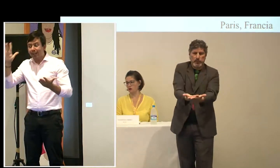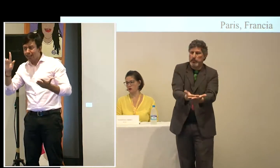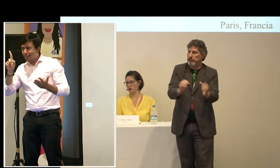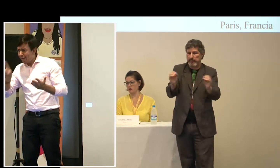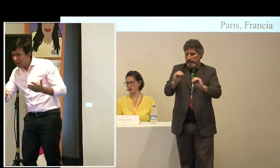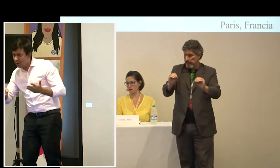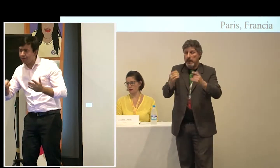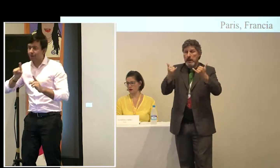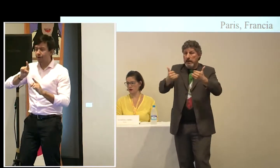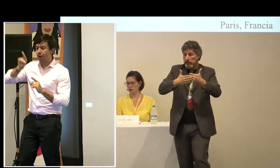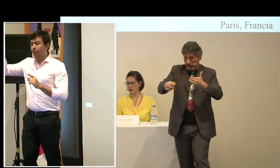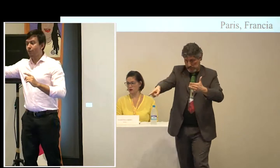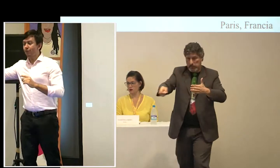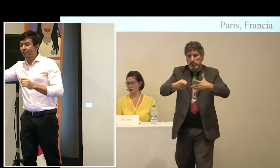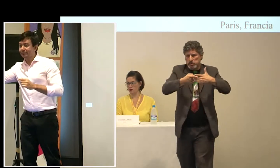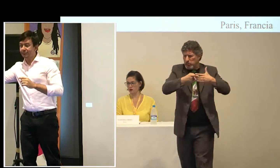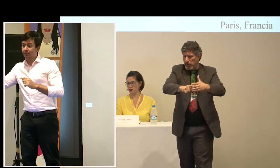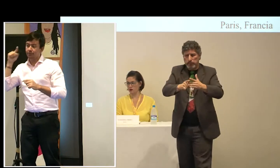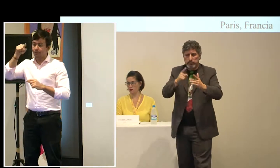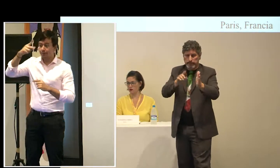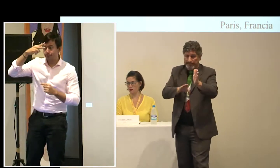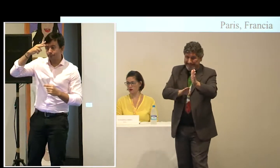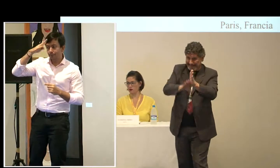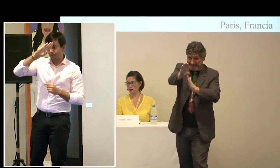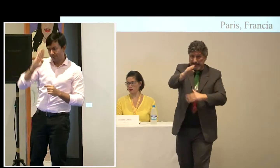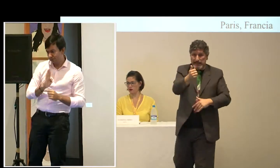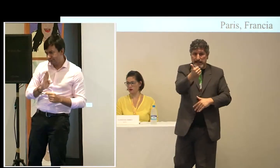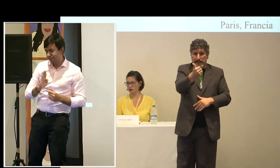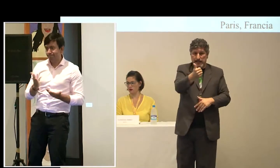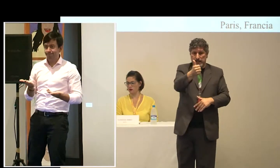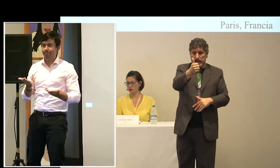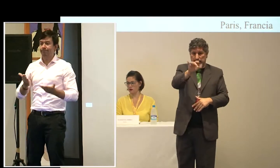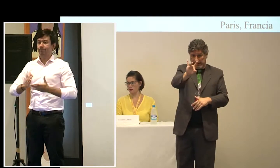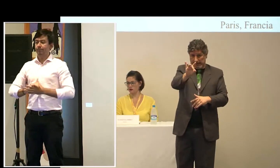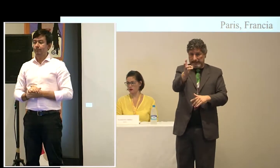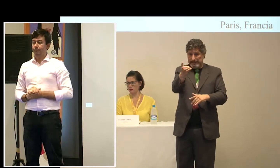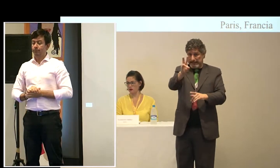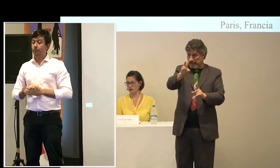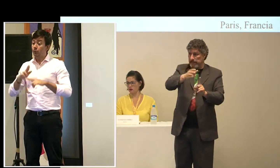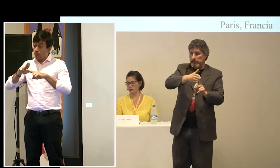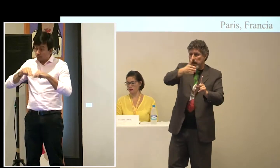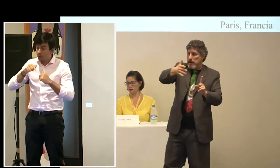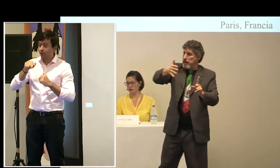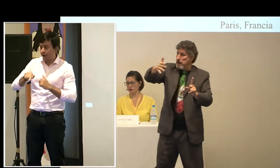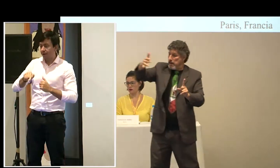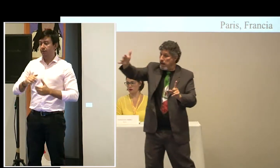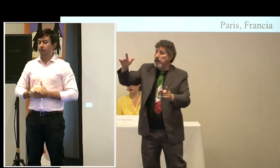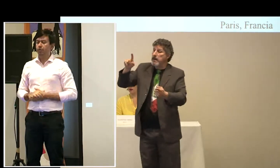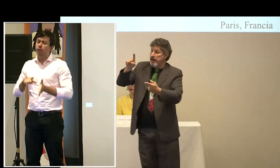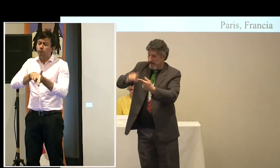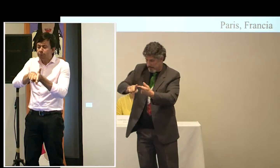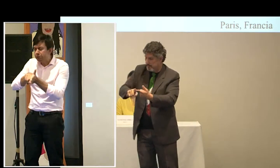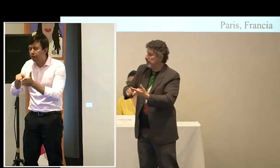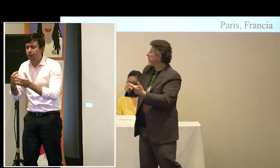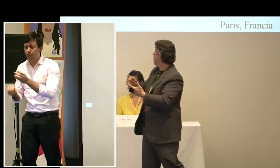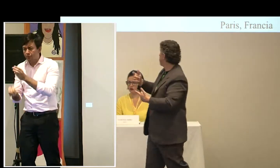direto ao México para fundar a escola de lá. Não temos como comprovar isso.